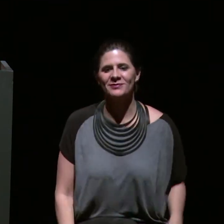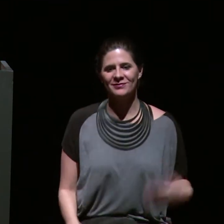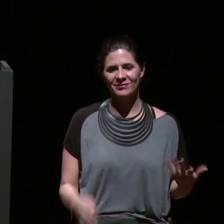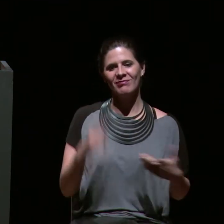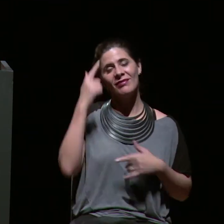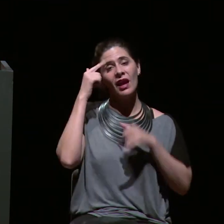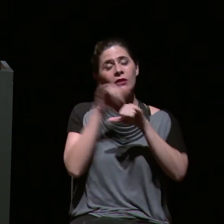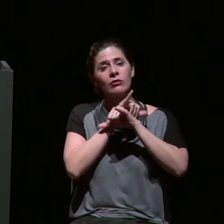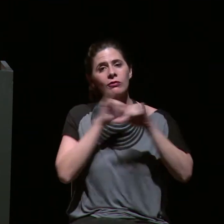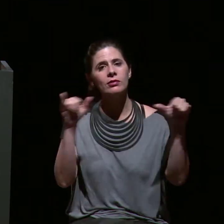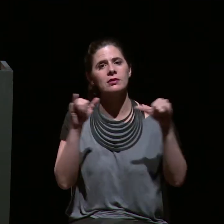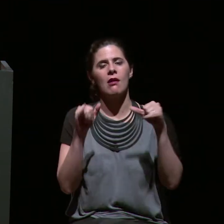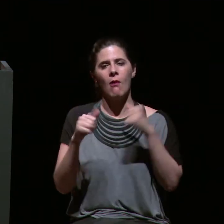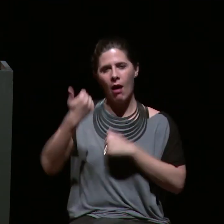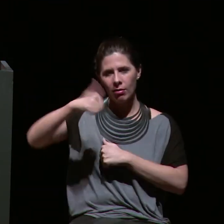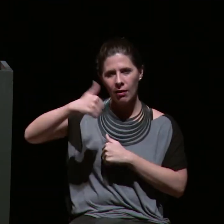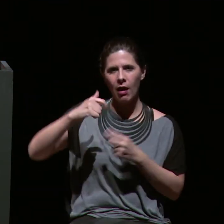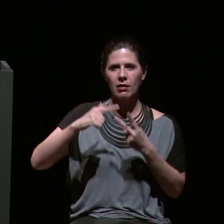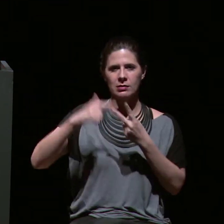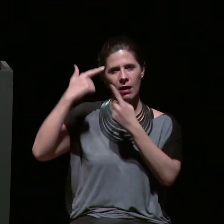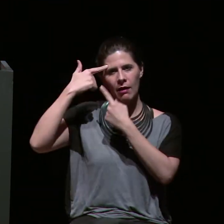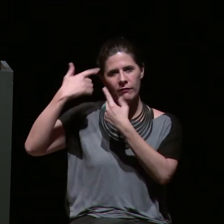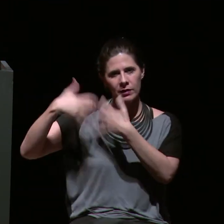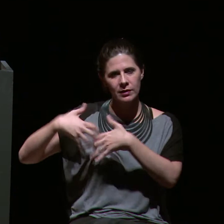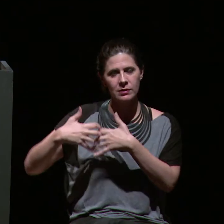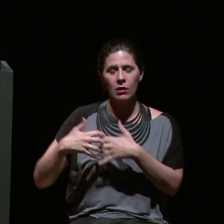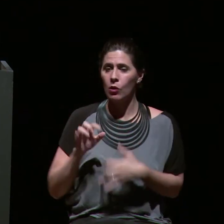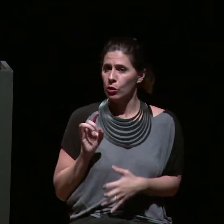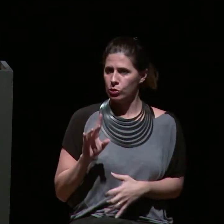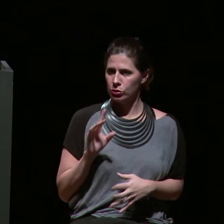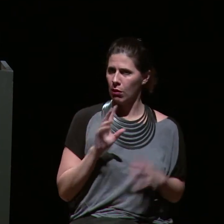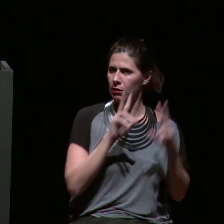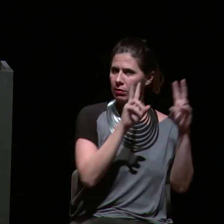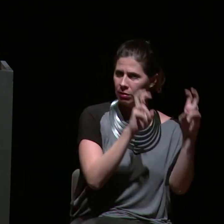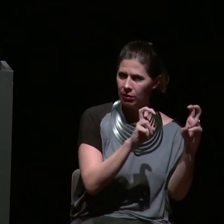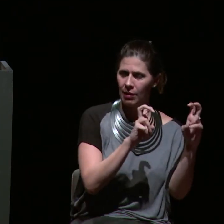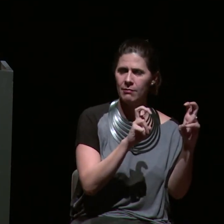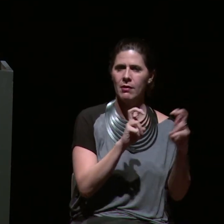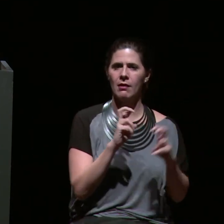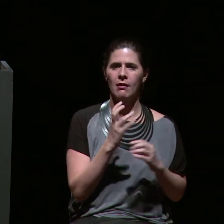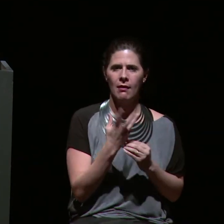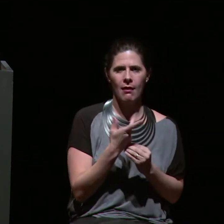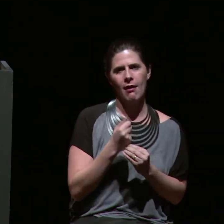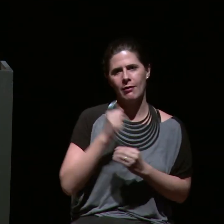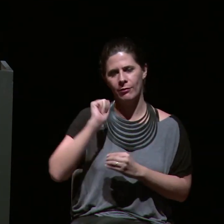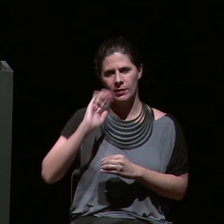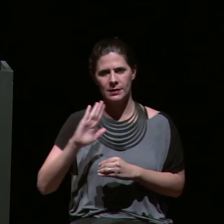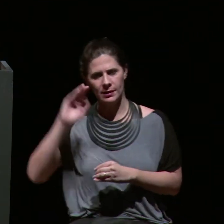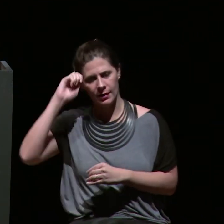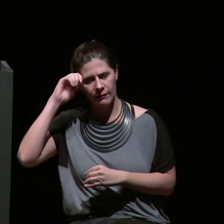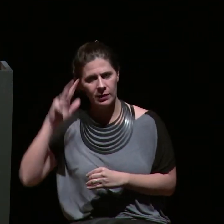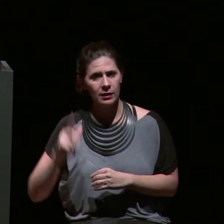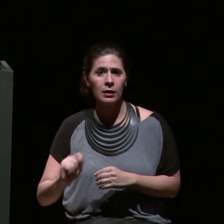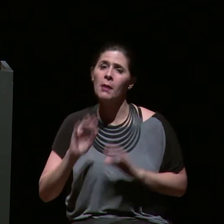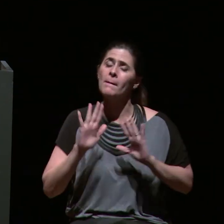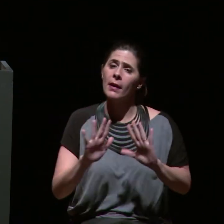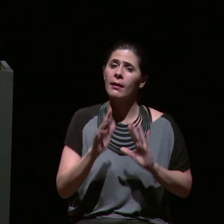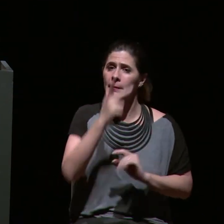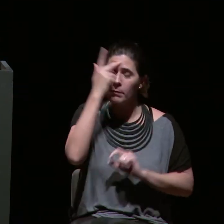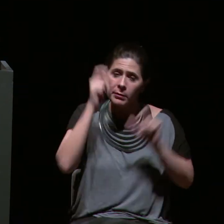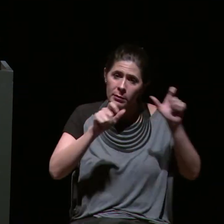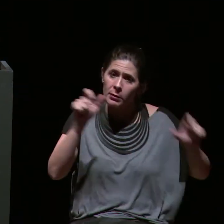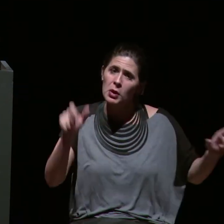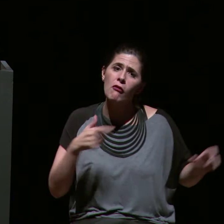Difusão, análise e reflexão, não apenas sobre a arte afro-brasileira e africana, mas, sobretudo, para aqueles que buscam assumir um compromisso